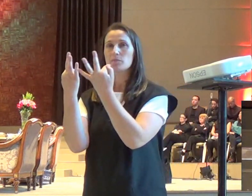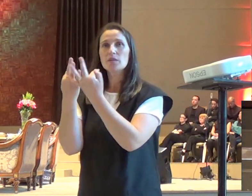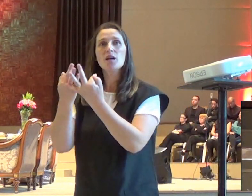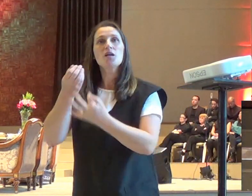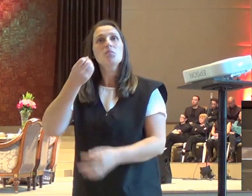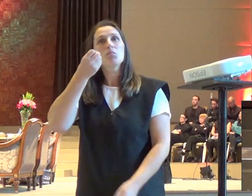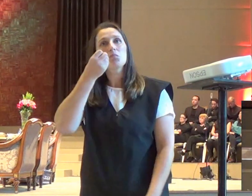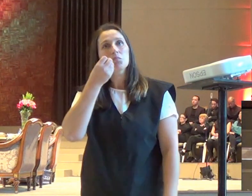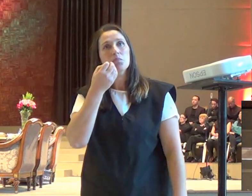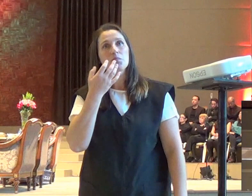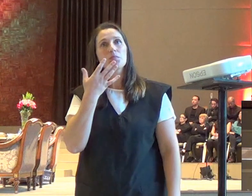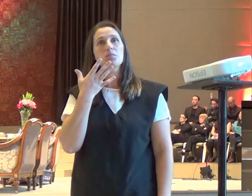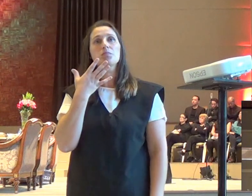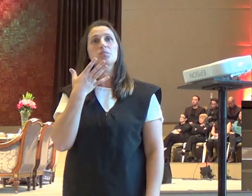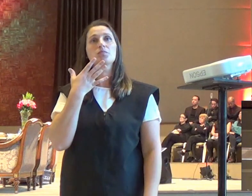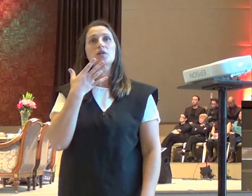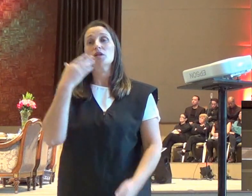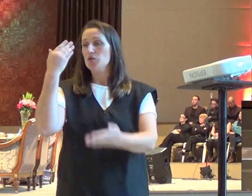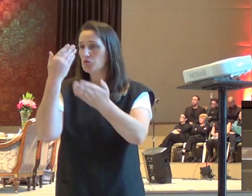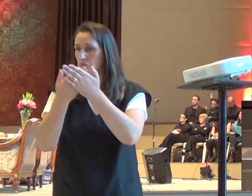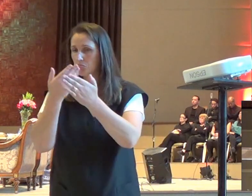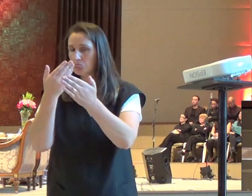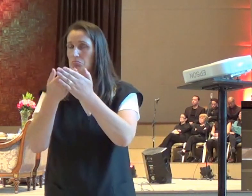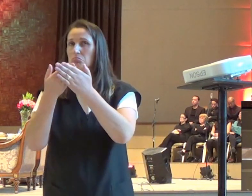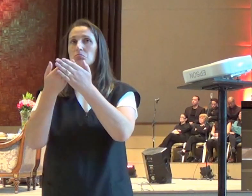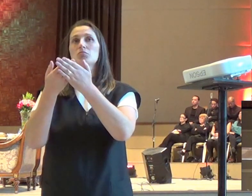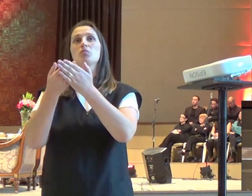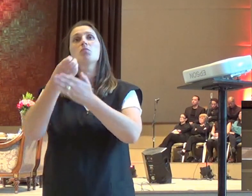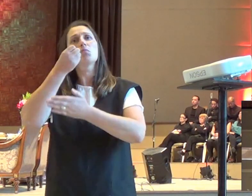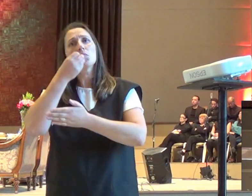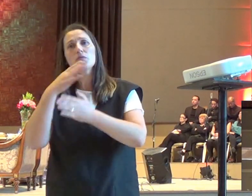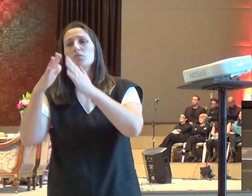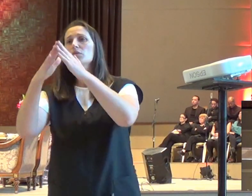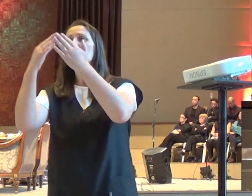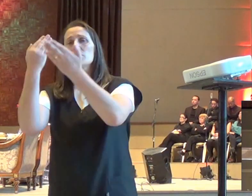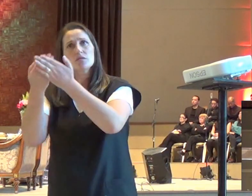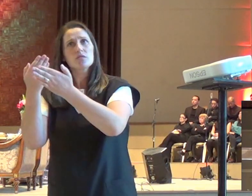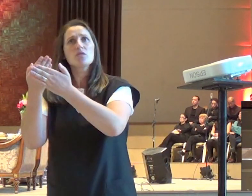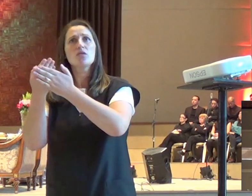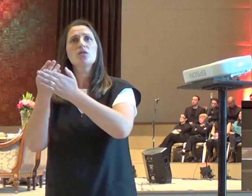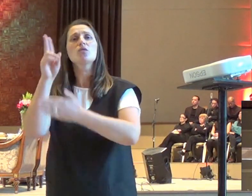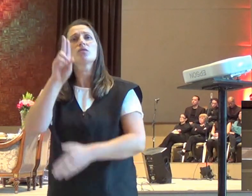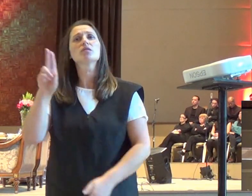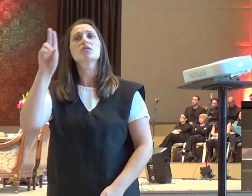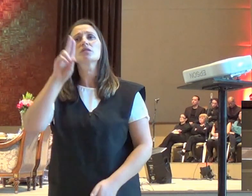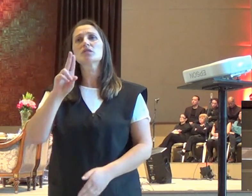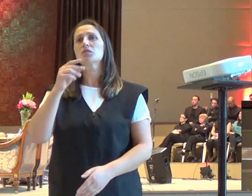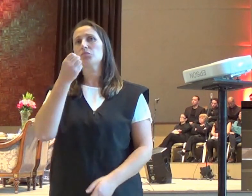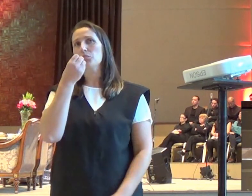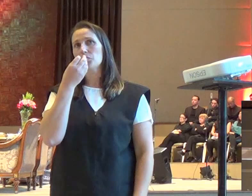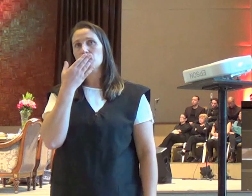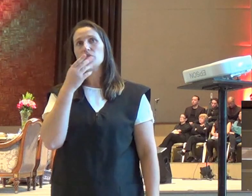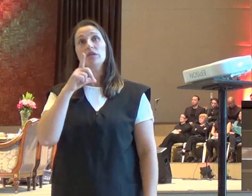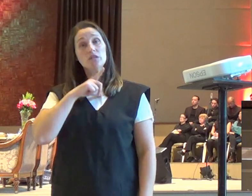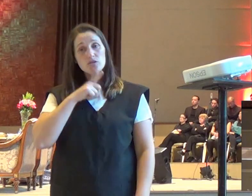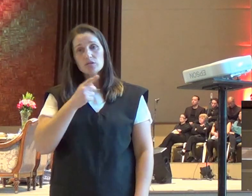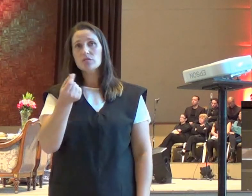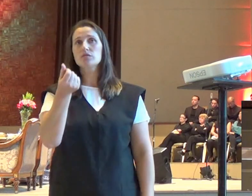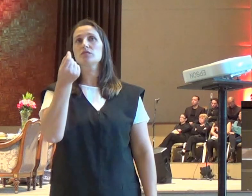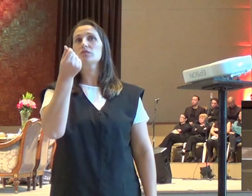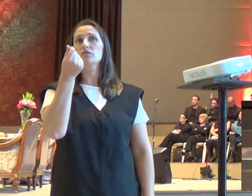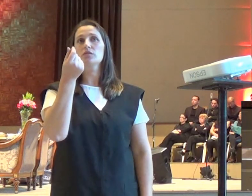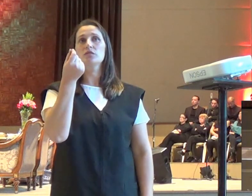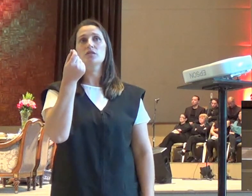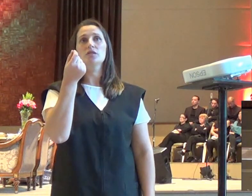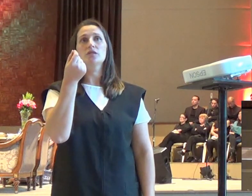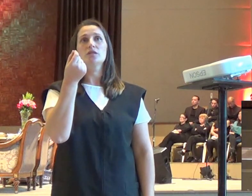sociedade que estudaram em boas escolas que estavam em universidade que tinham recursos que tinham